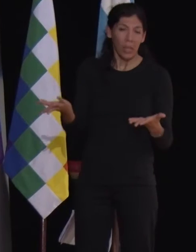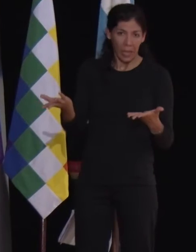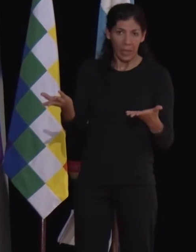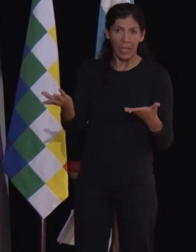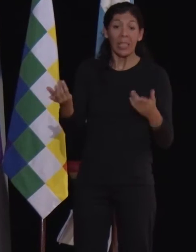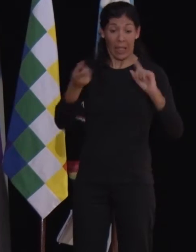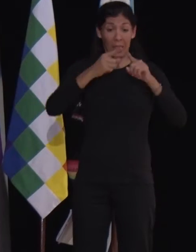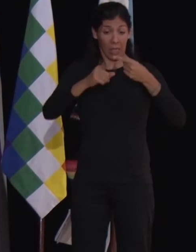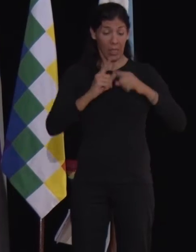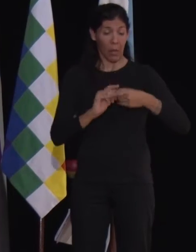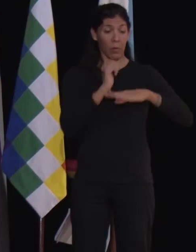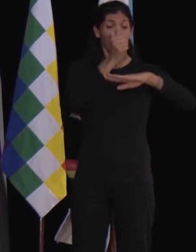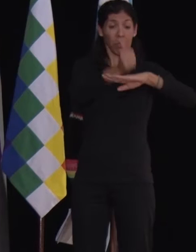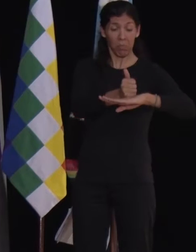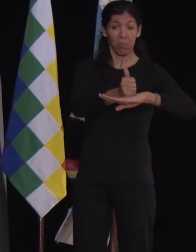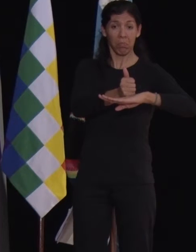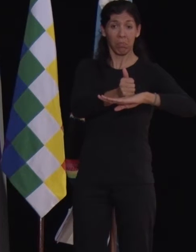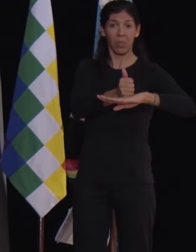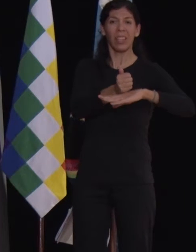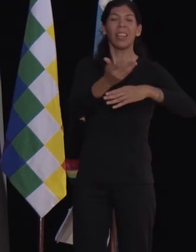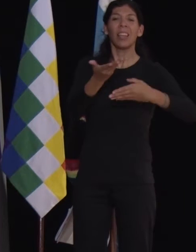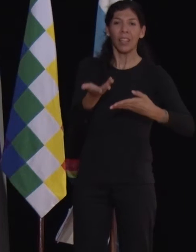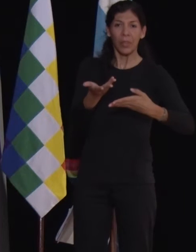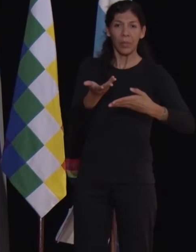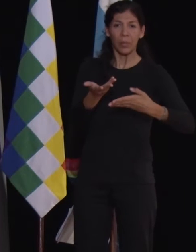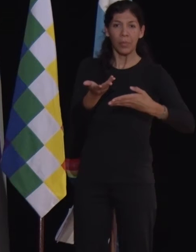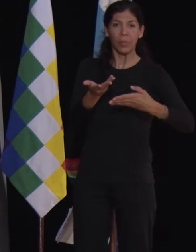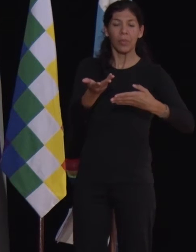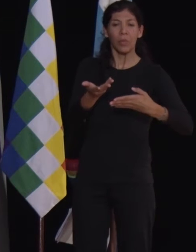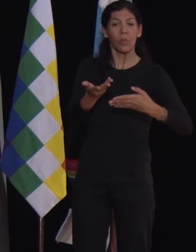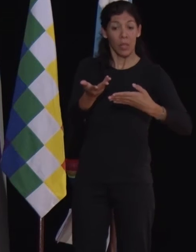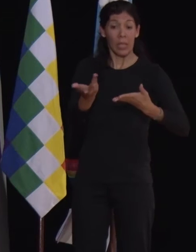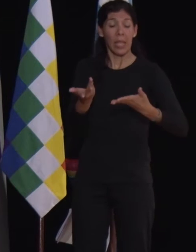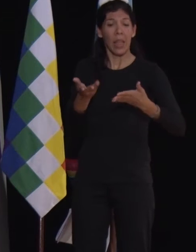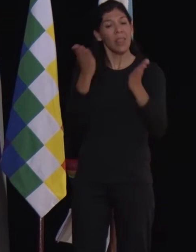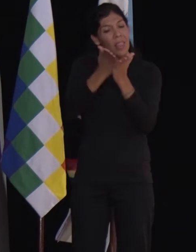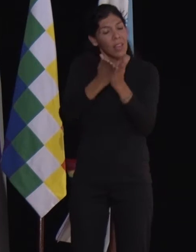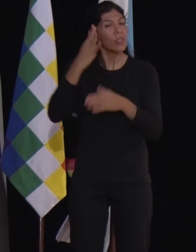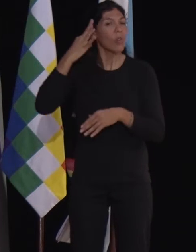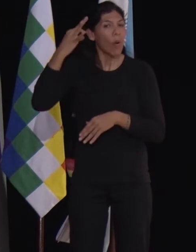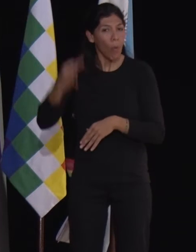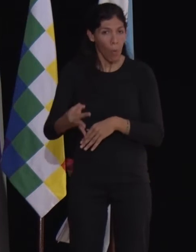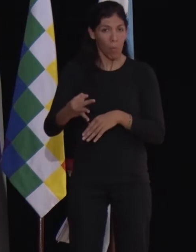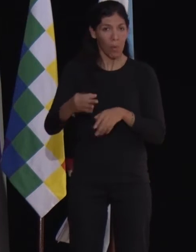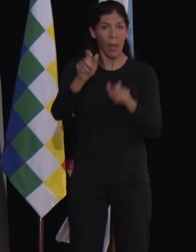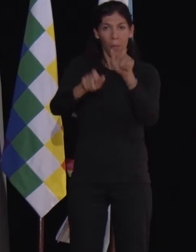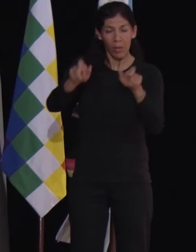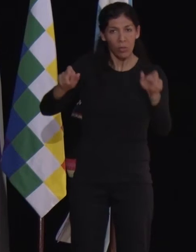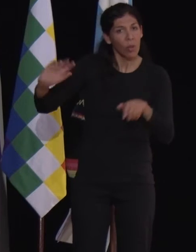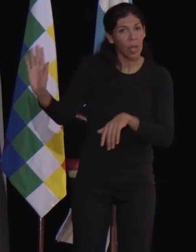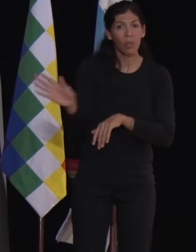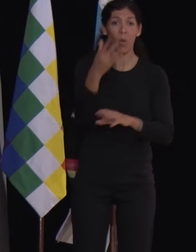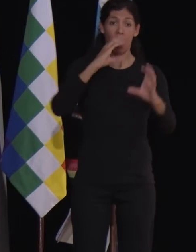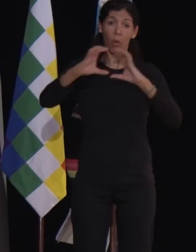estar el intérprete en estos lugares lo que se hace es cumplir ese derecho de todas las personas a poder